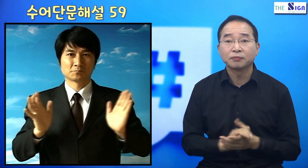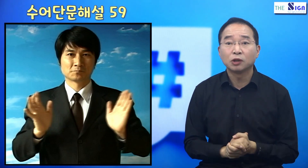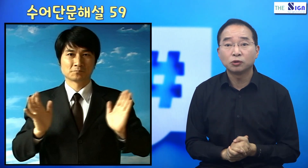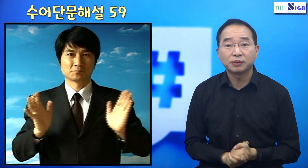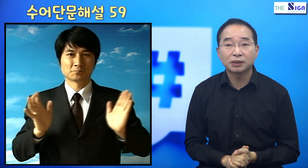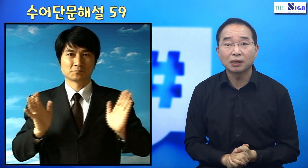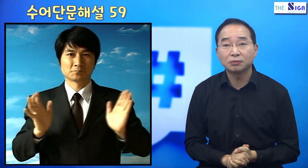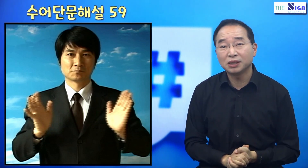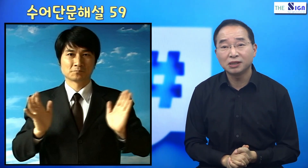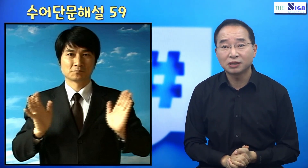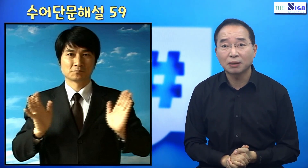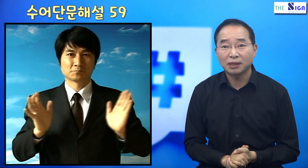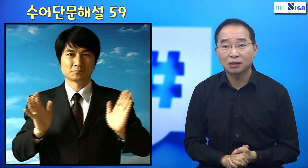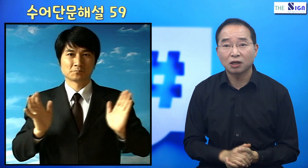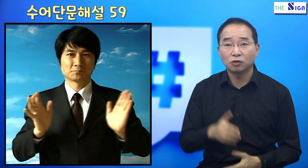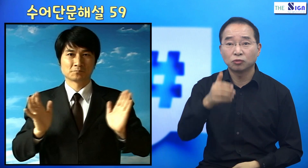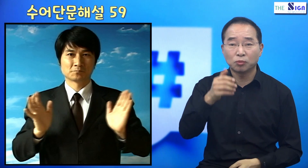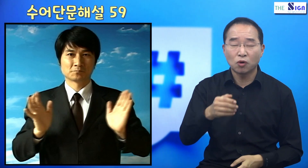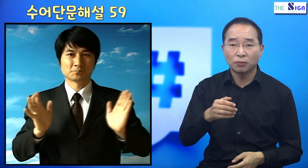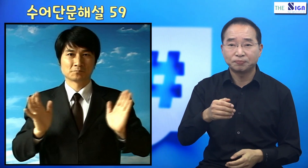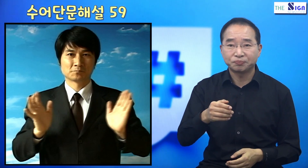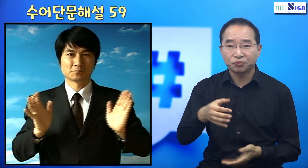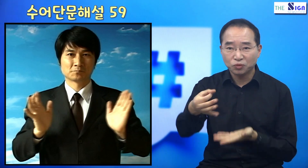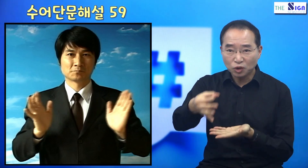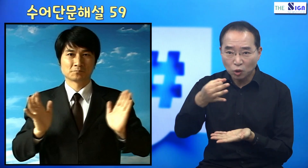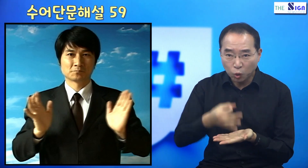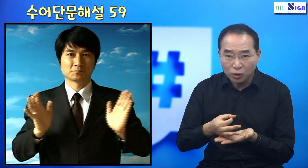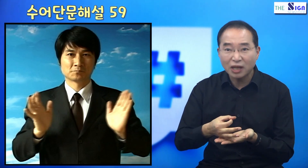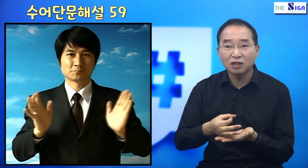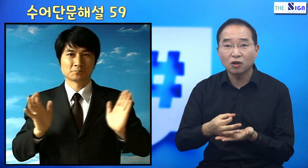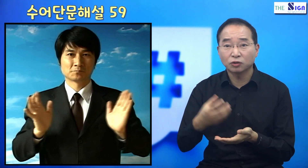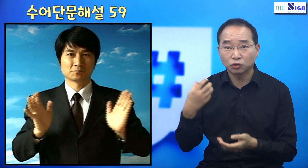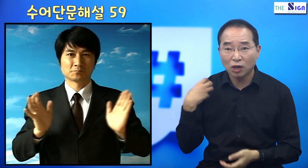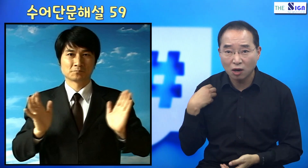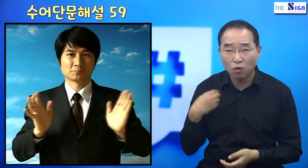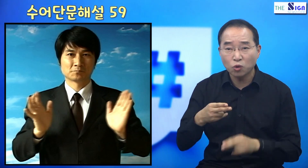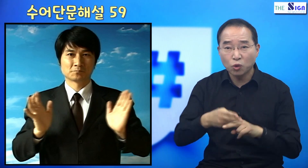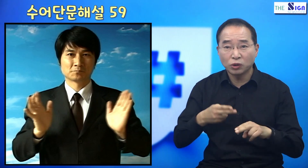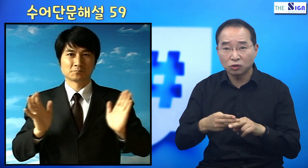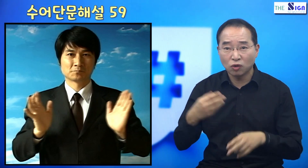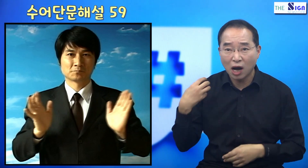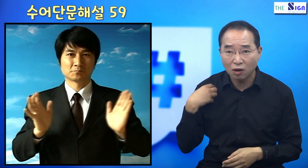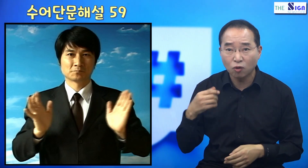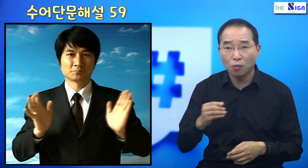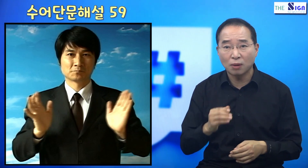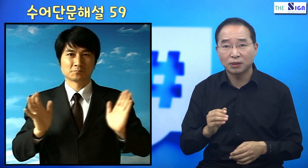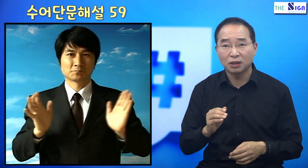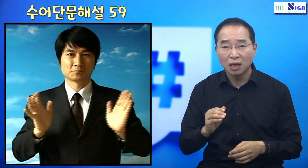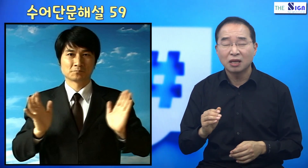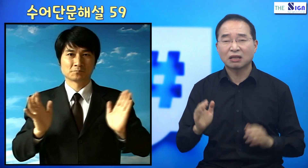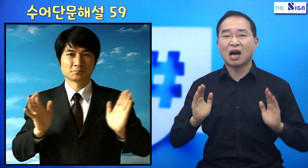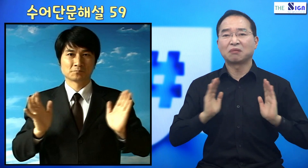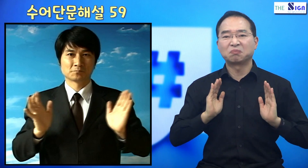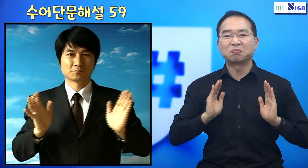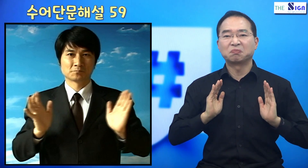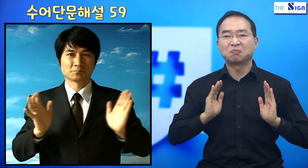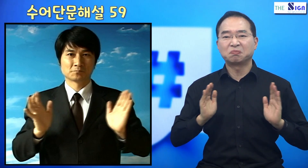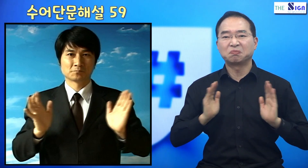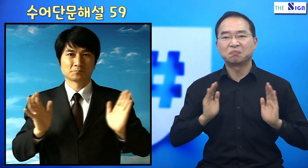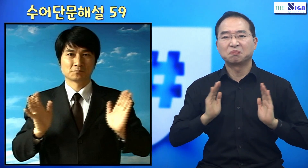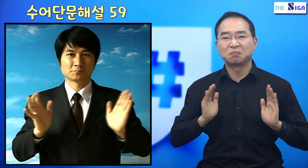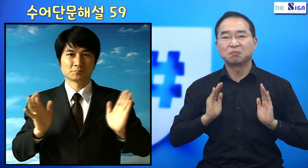겸한다. 요즘 식당 같으면 1인 식당이 많잖아요. 뭐 보내는 것도 하고 요리도 하고 뭐 하면 다